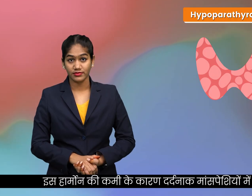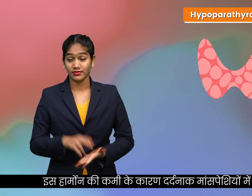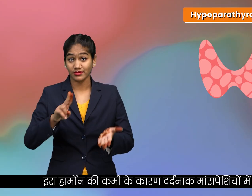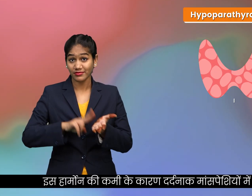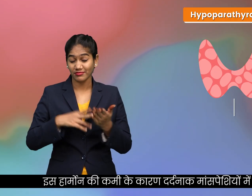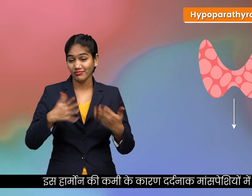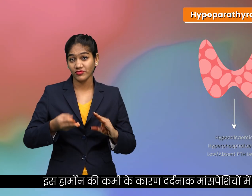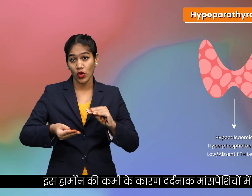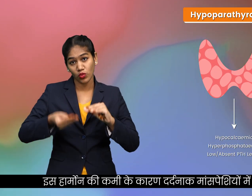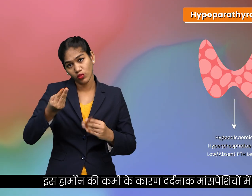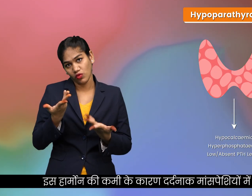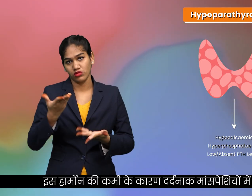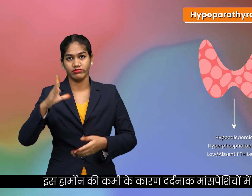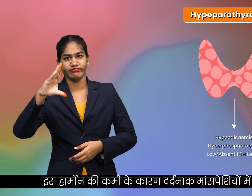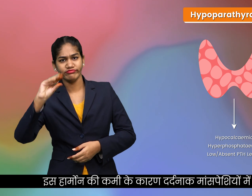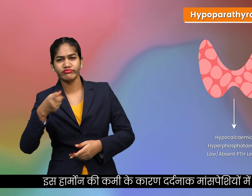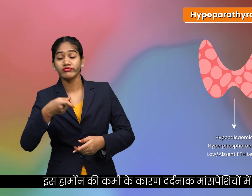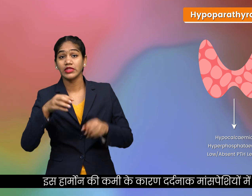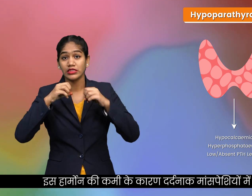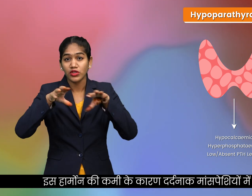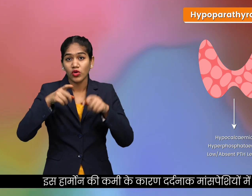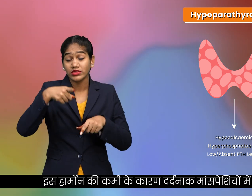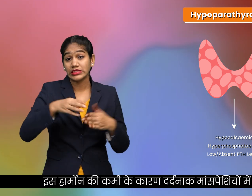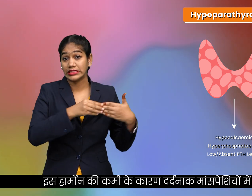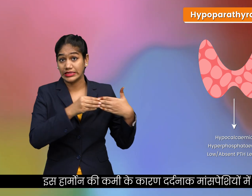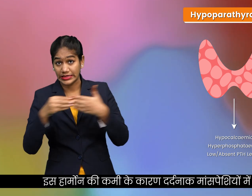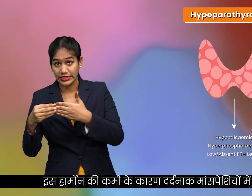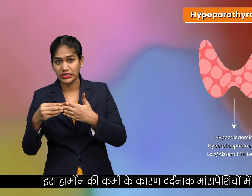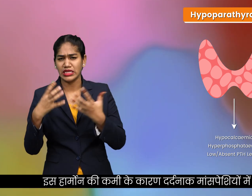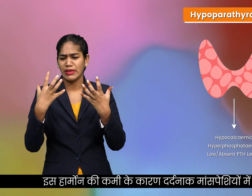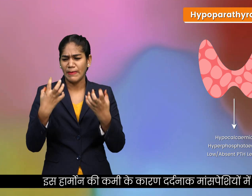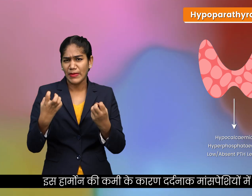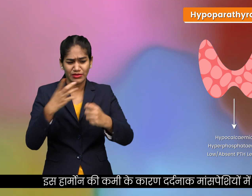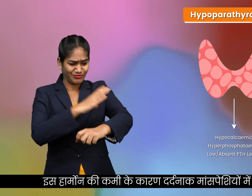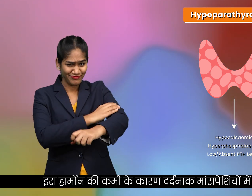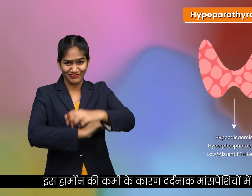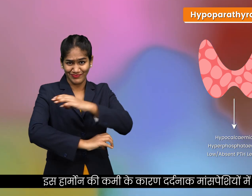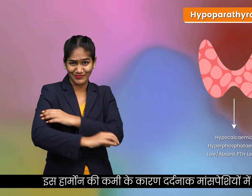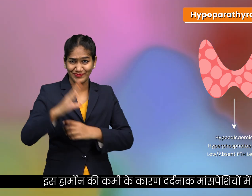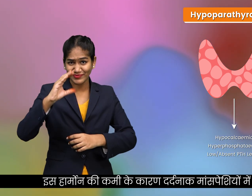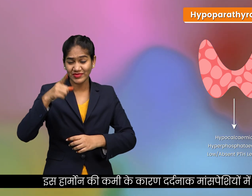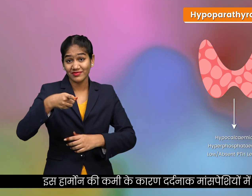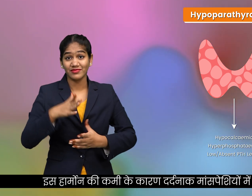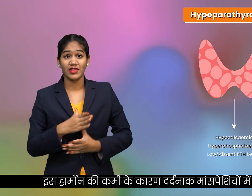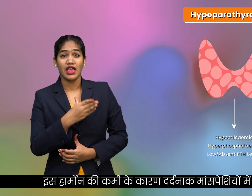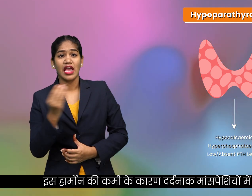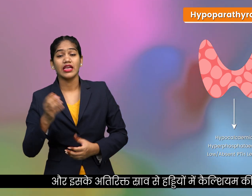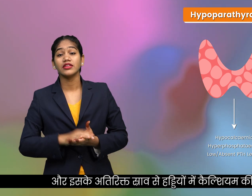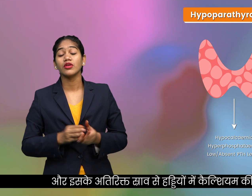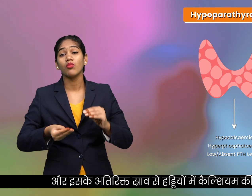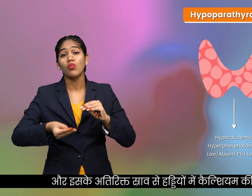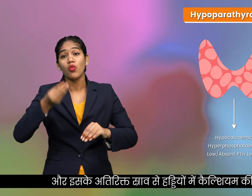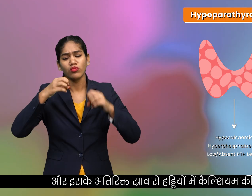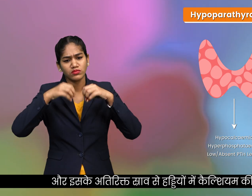इस हार्मोन की कमी के कारण दर्दनाक मांसपेशियों में जकड़न होती है